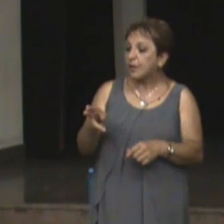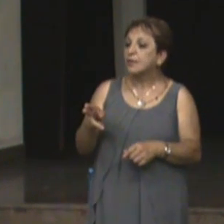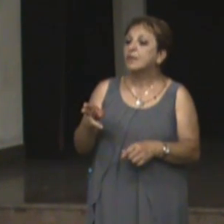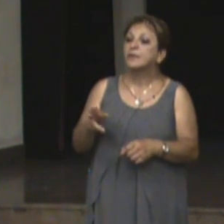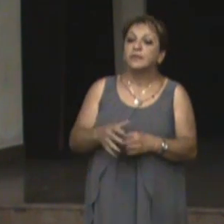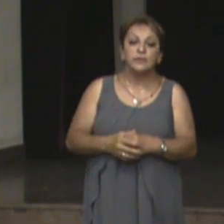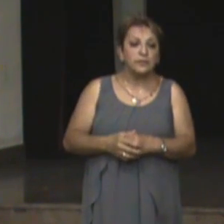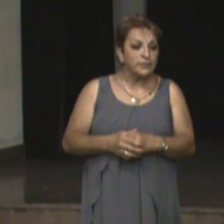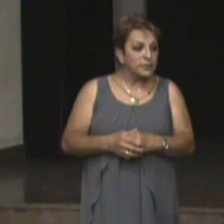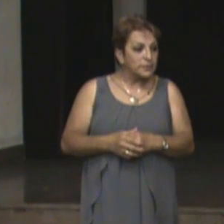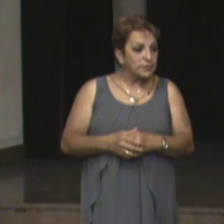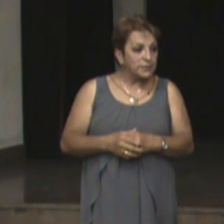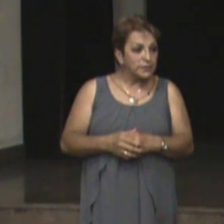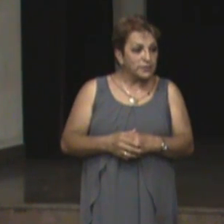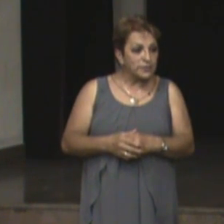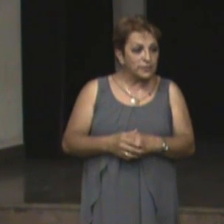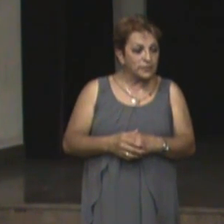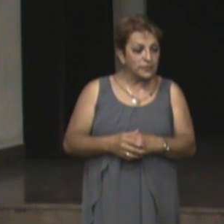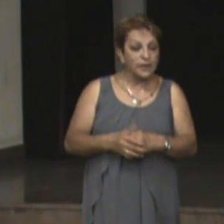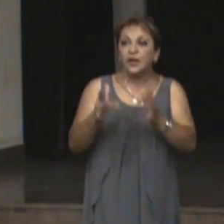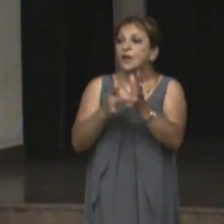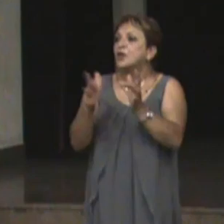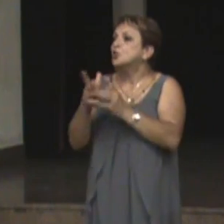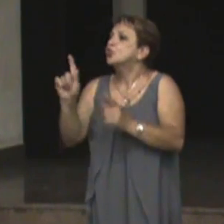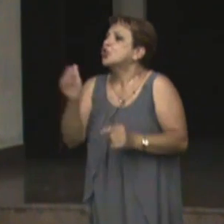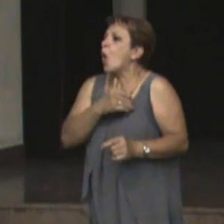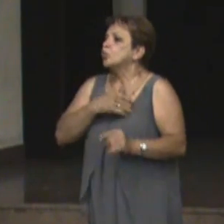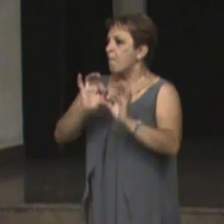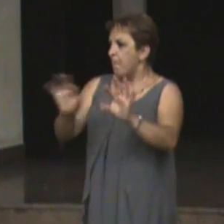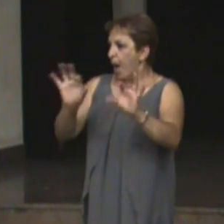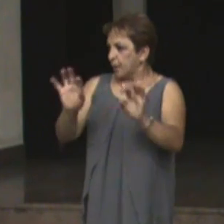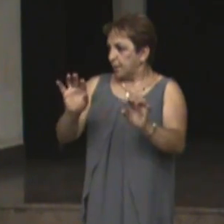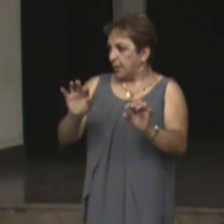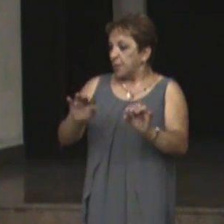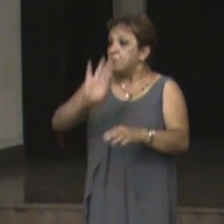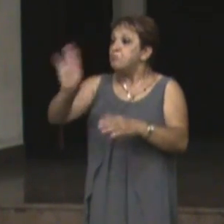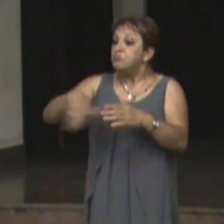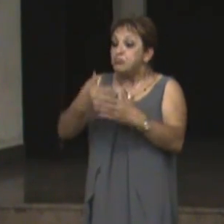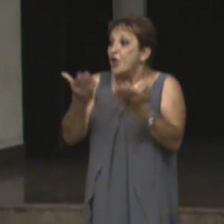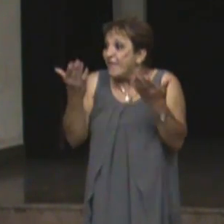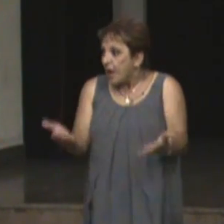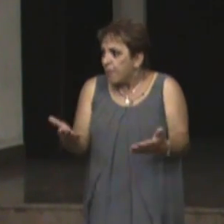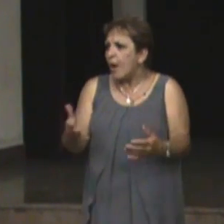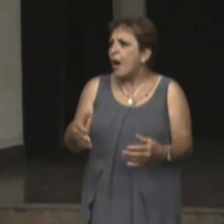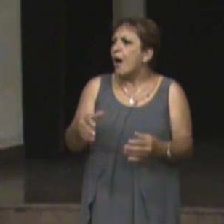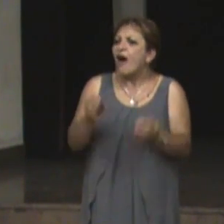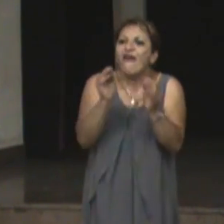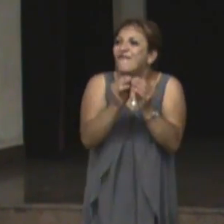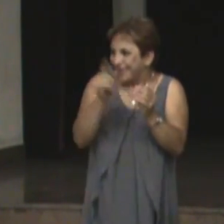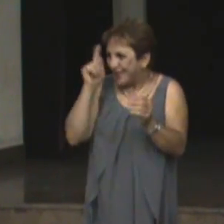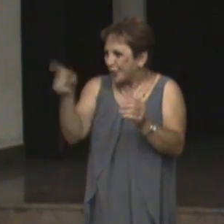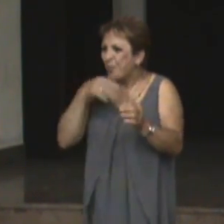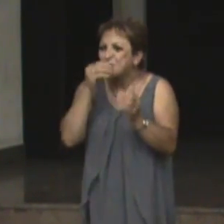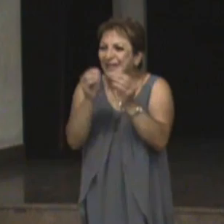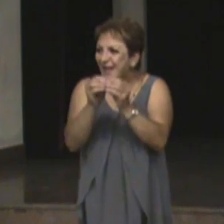վերցնելով, տեսեք, այն ինչ որ Քրիստոս ուզում էր ասել այս առակով, մինչև հիմա դրա իմաստը չի փոխվել, իր բուն